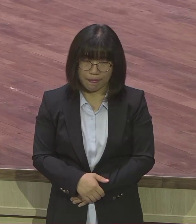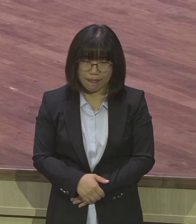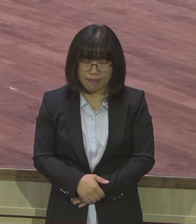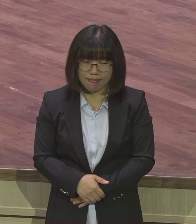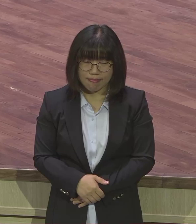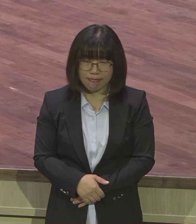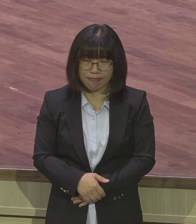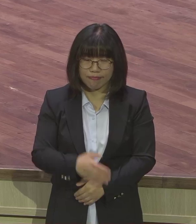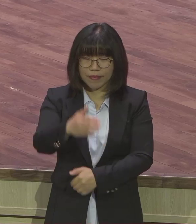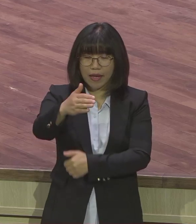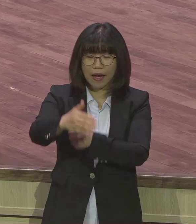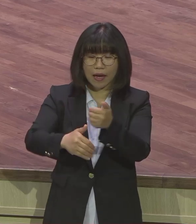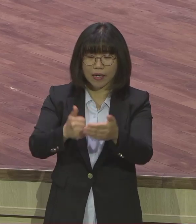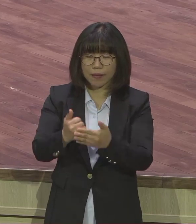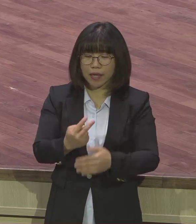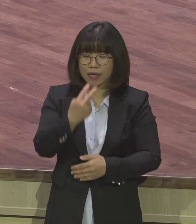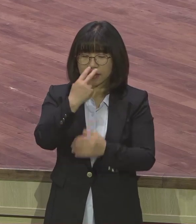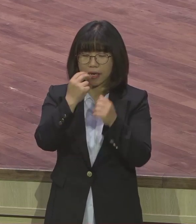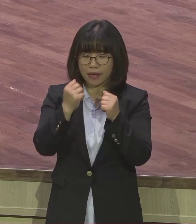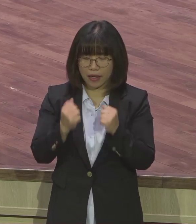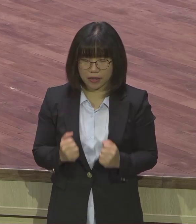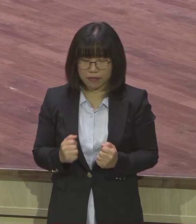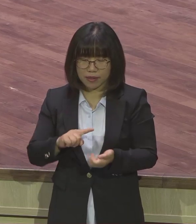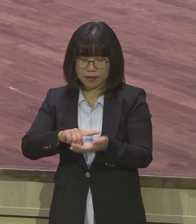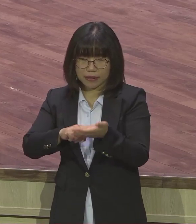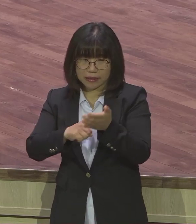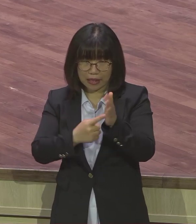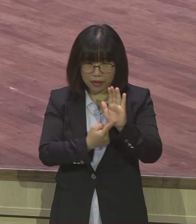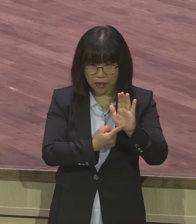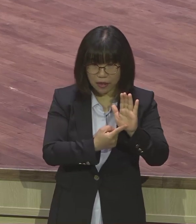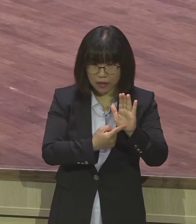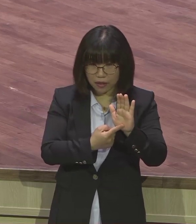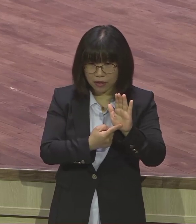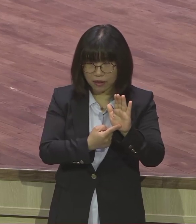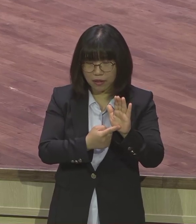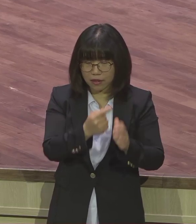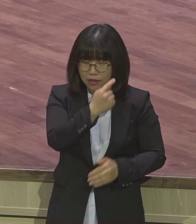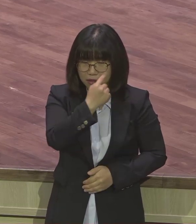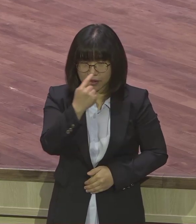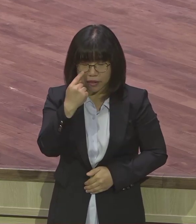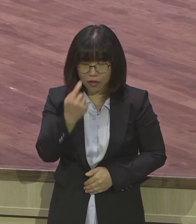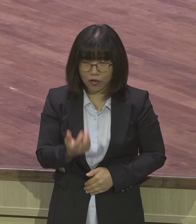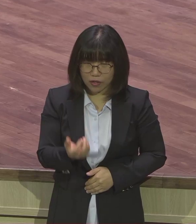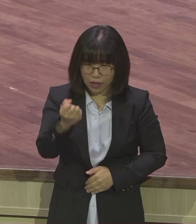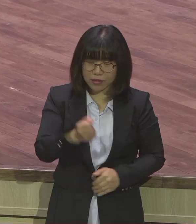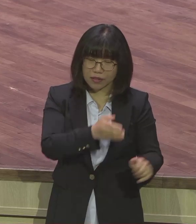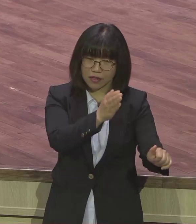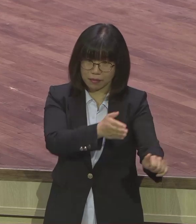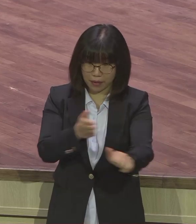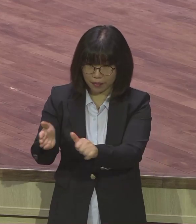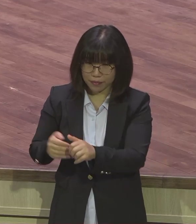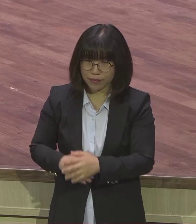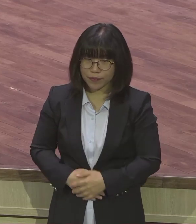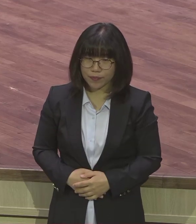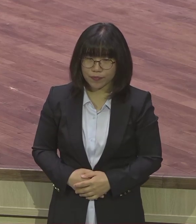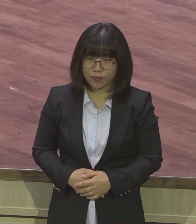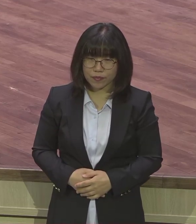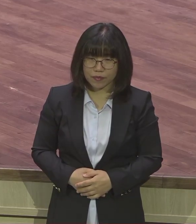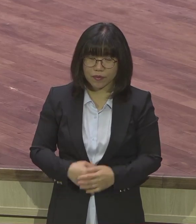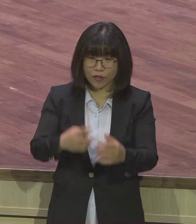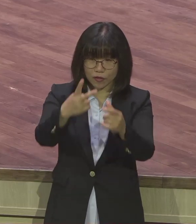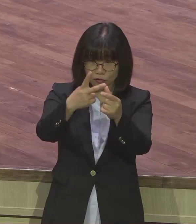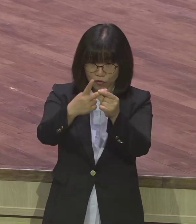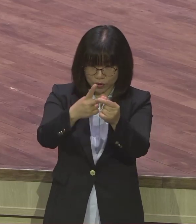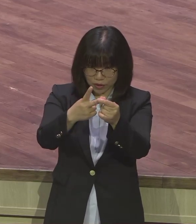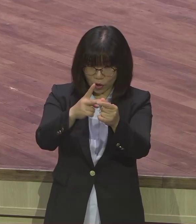하나님의 이 살아계심을 가는 곳마다 드러내는 증거가 있기를 제물로 축복합니다. 두 번째로